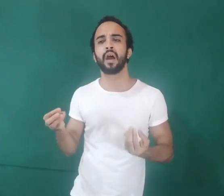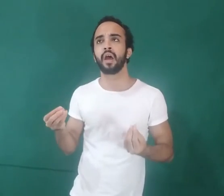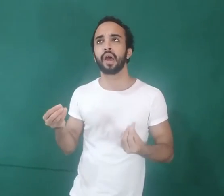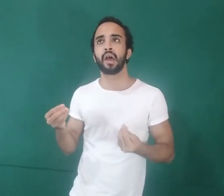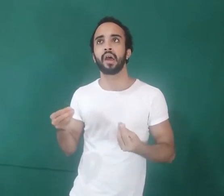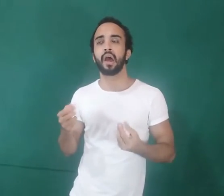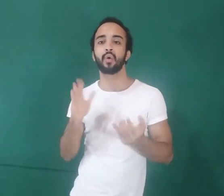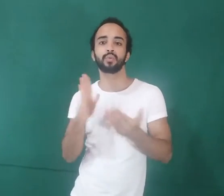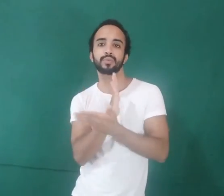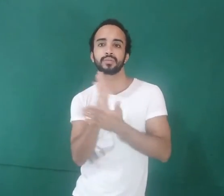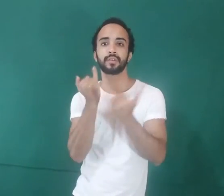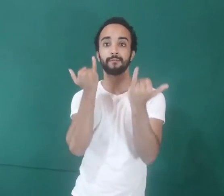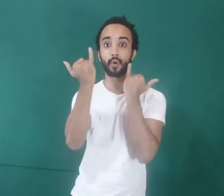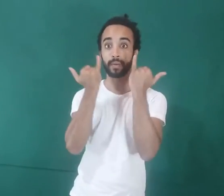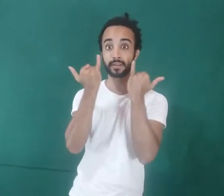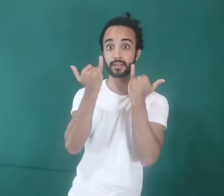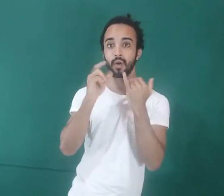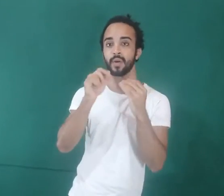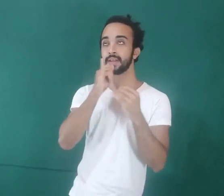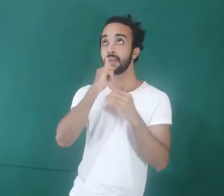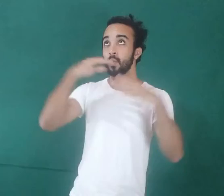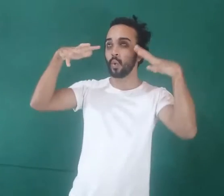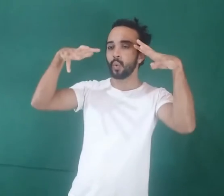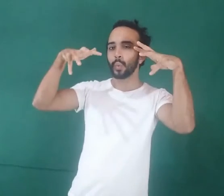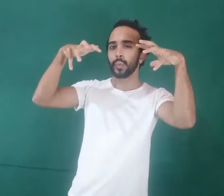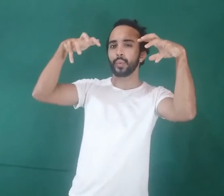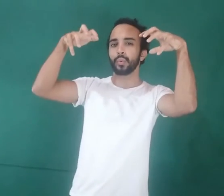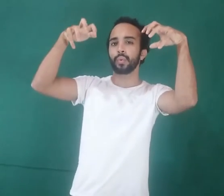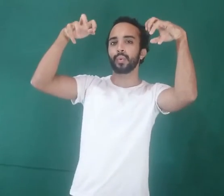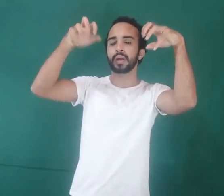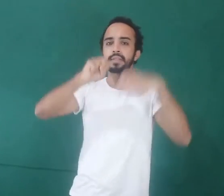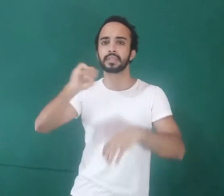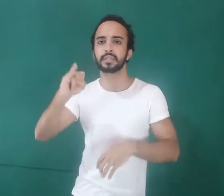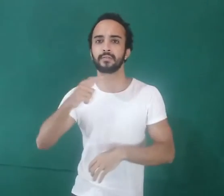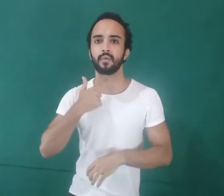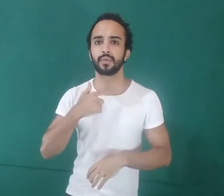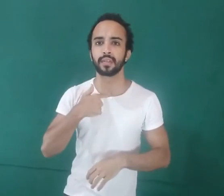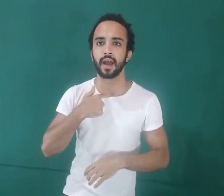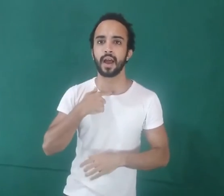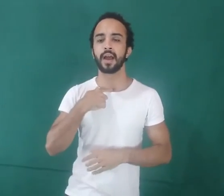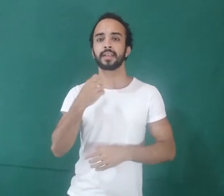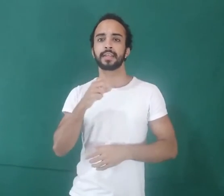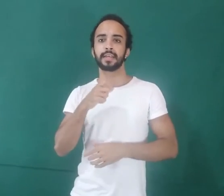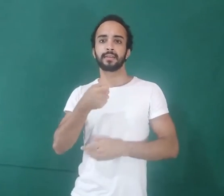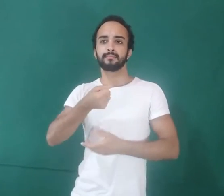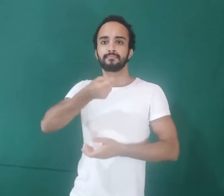uns informes assim: baixe a luz, se quiser prepare um drink para você, se alguma coisa